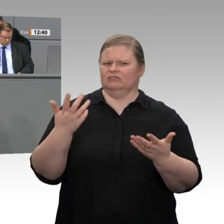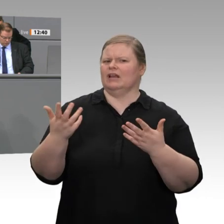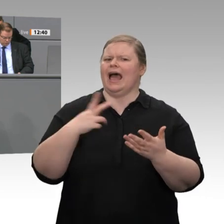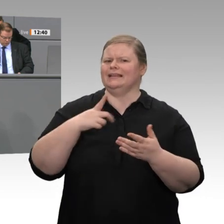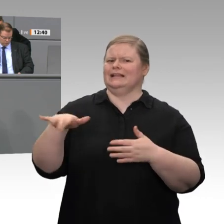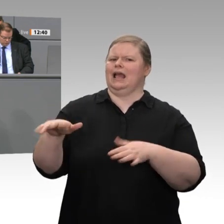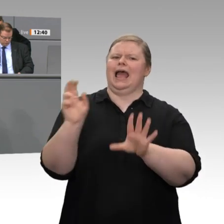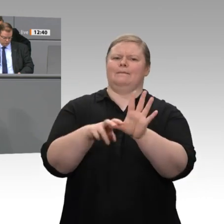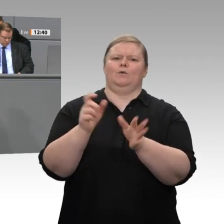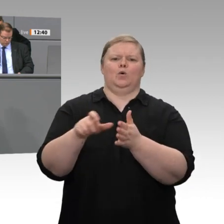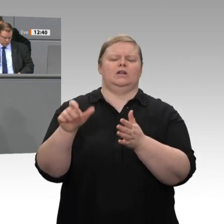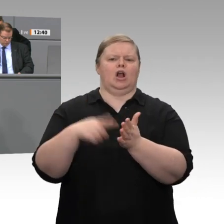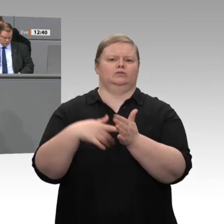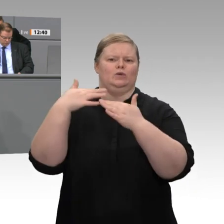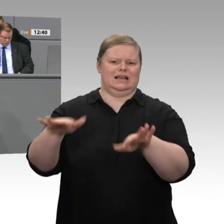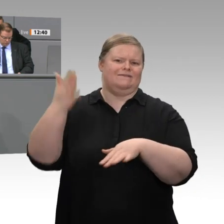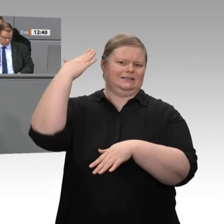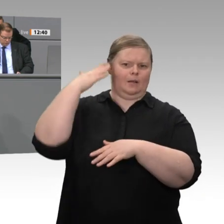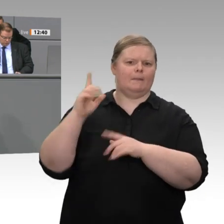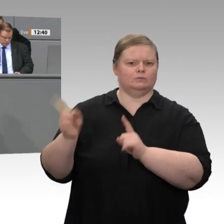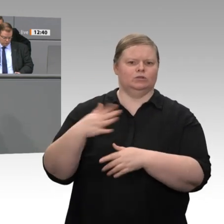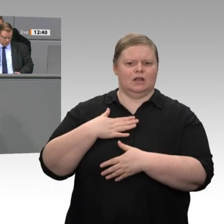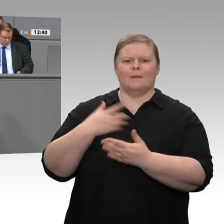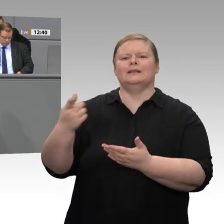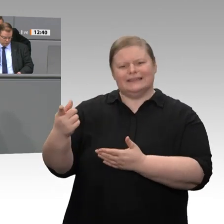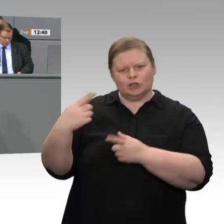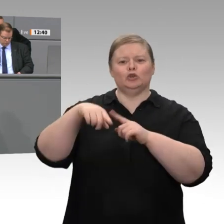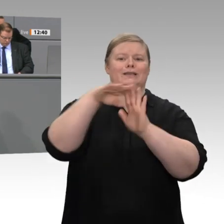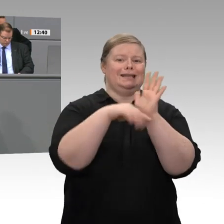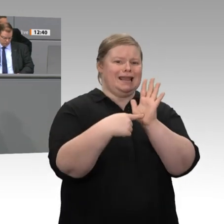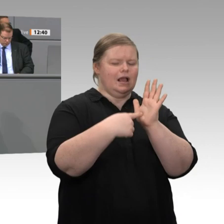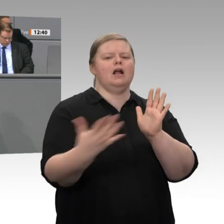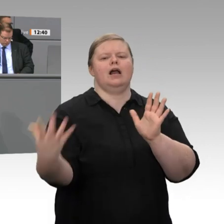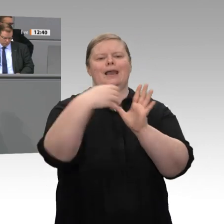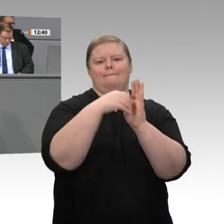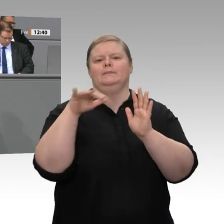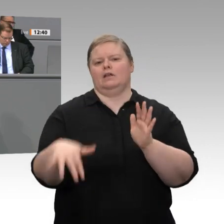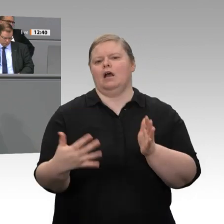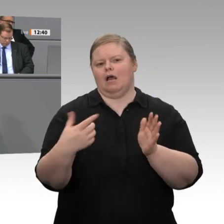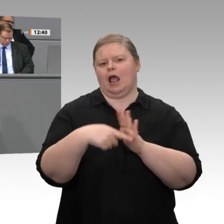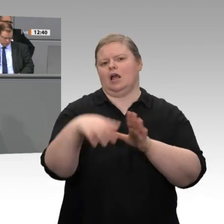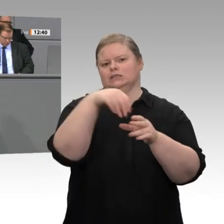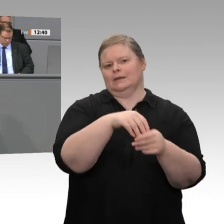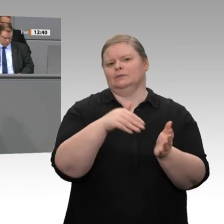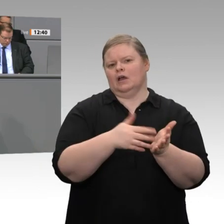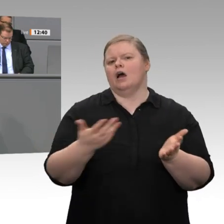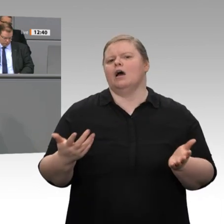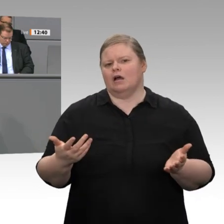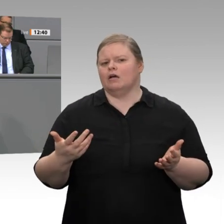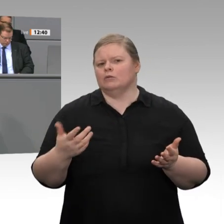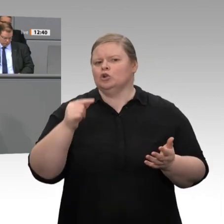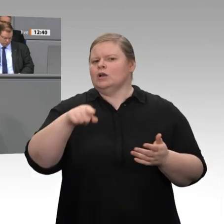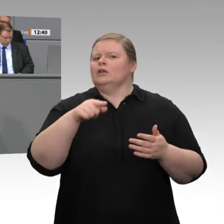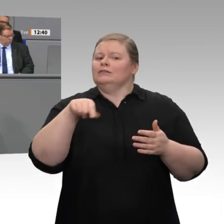die Regelungen, die wir getroffen haben. Und da gibt es überhaupt gar keine Einschränkungen, keine Beschränkungen. Es hätte auch auf die